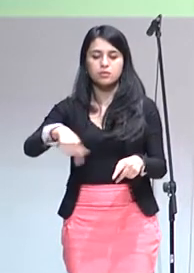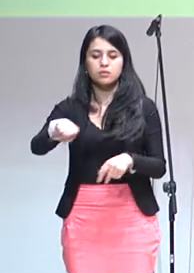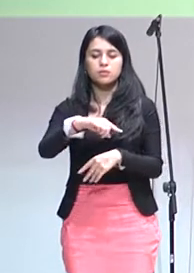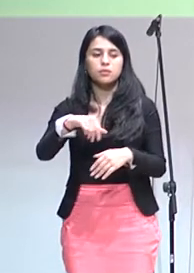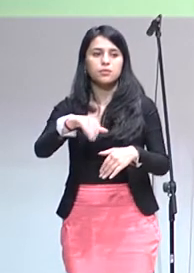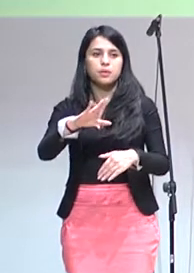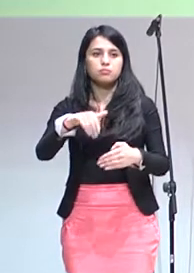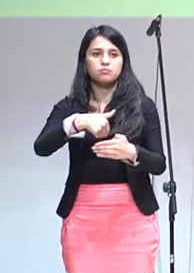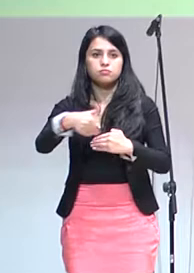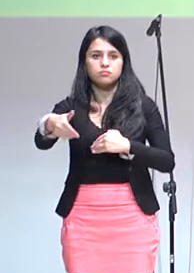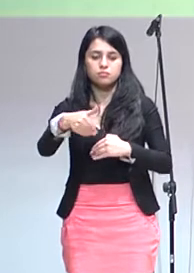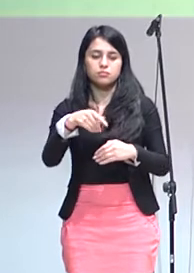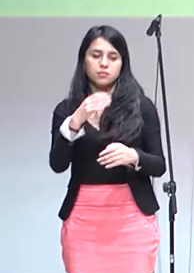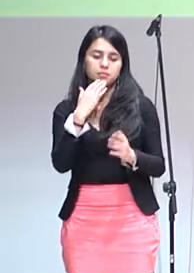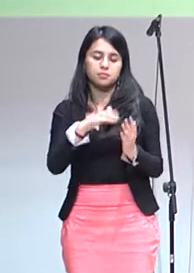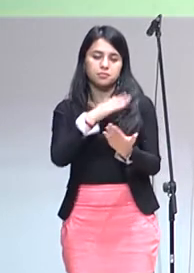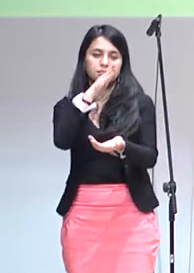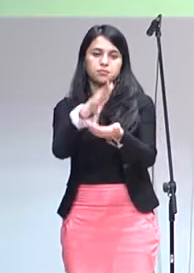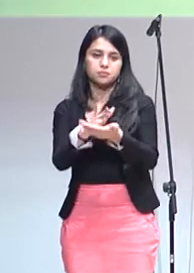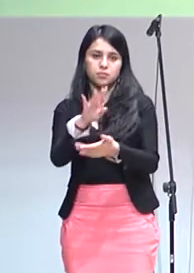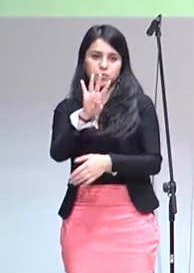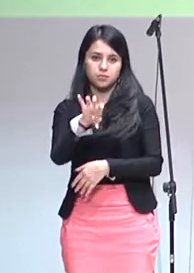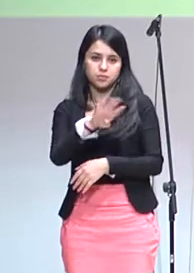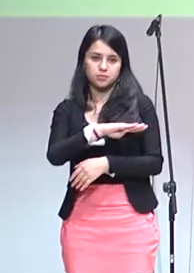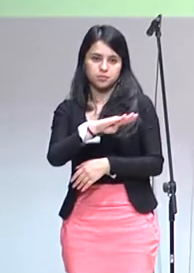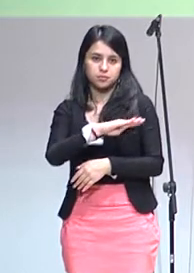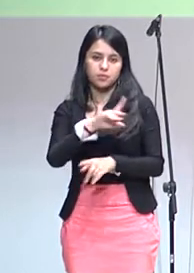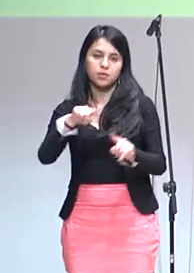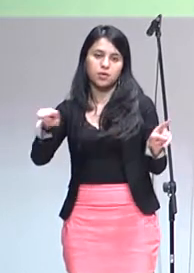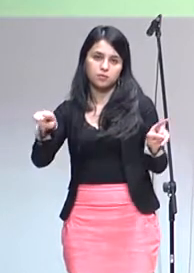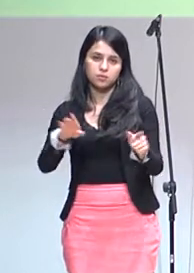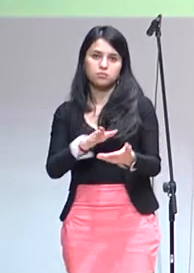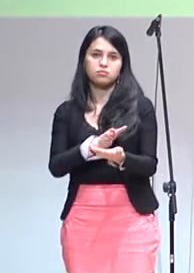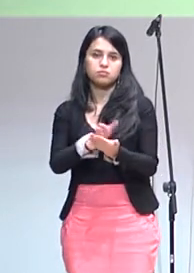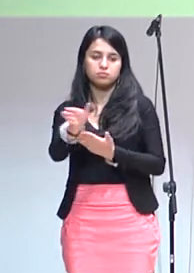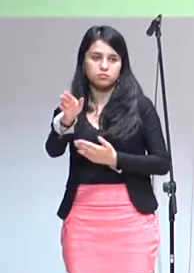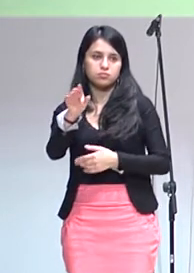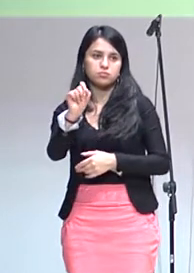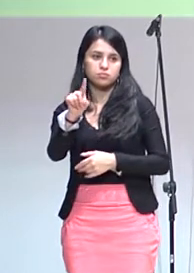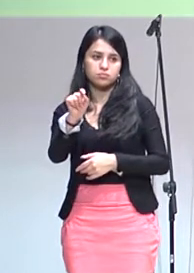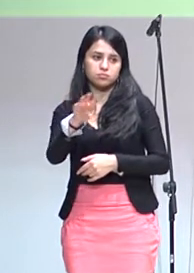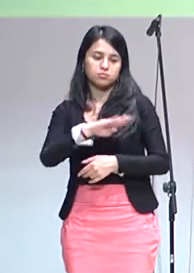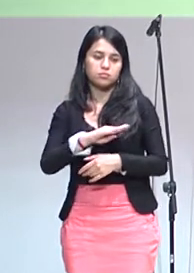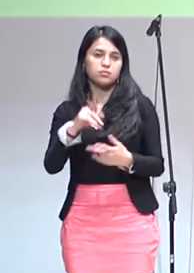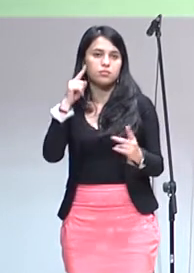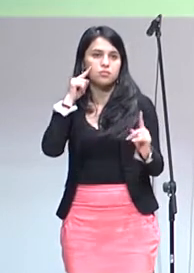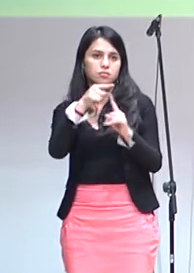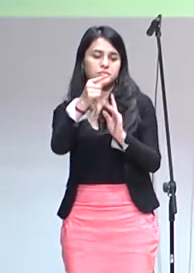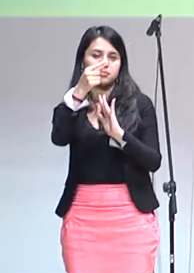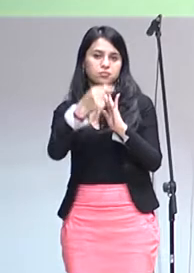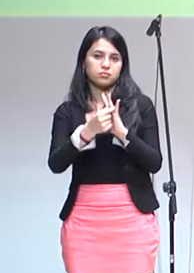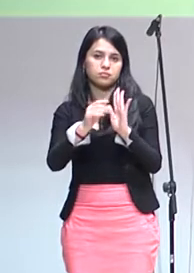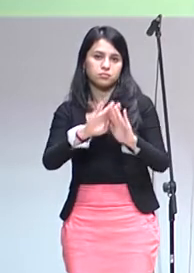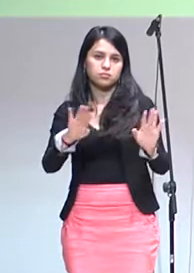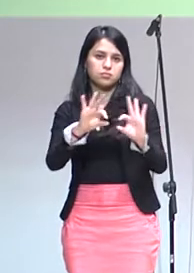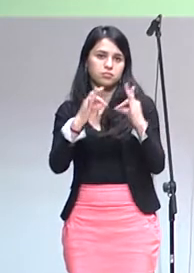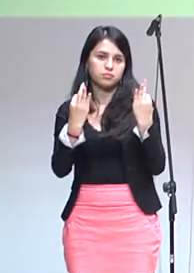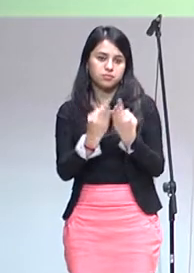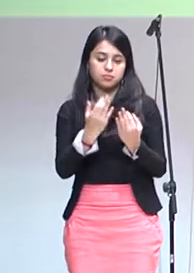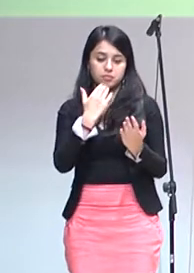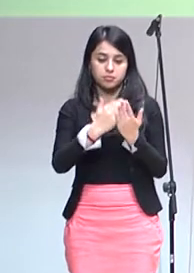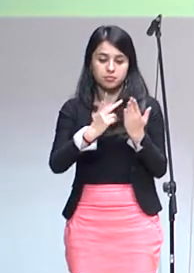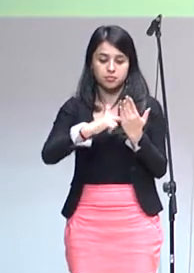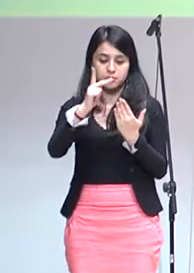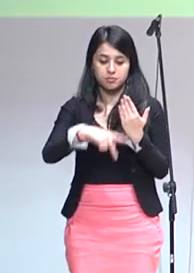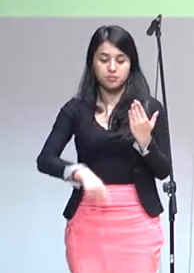de pronto llegar hasta noveno, algunos hasta 11, y lo que querían era casarse, formar familia. Pero dentro de su proyecto de vida